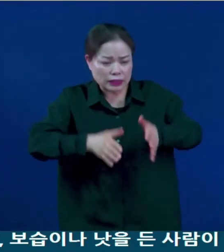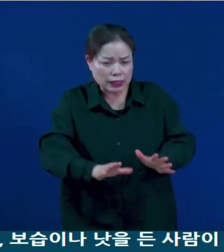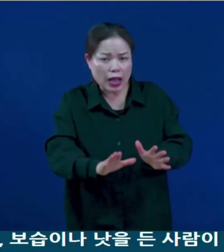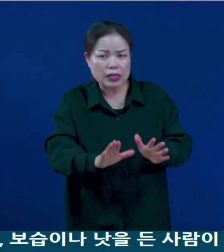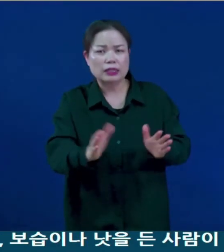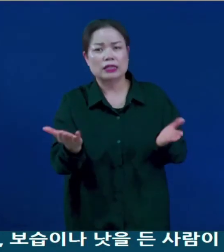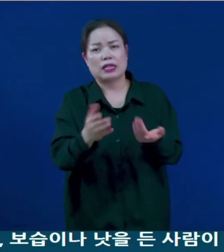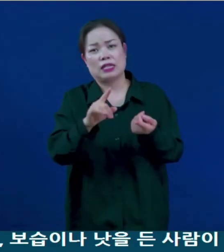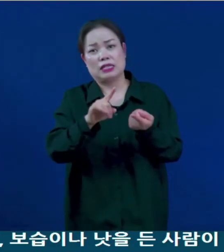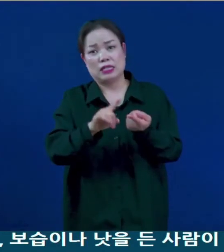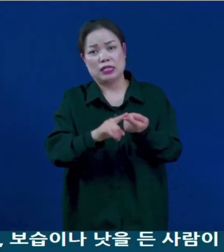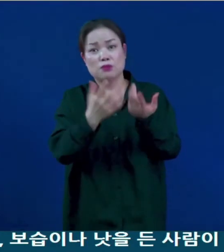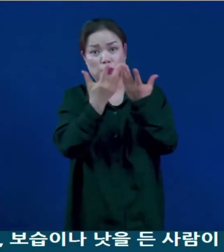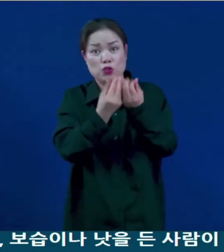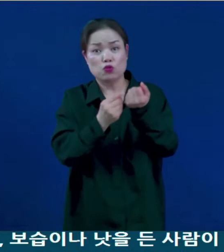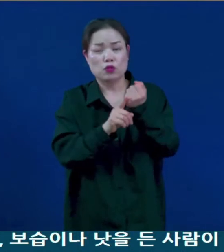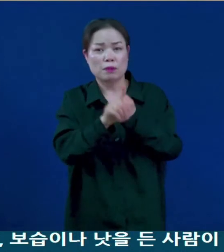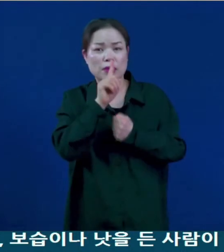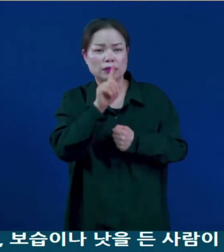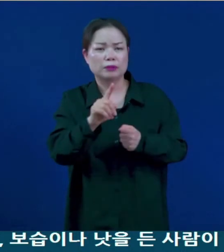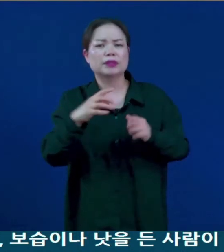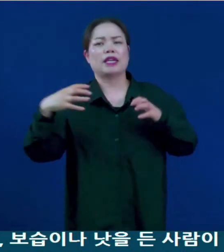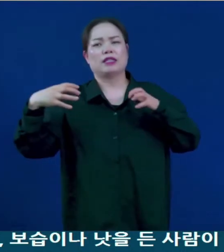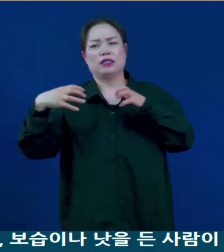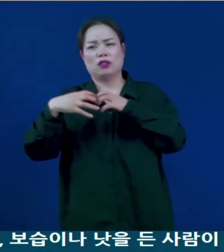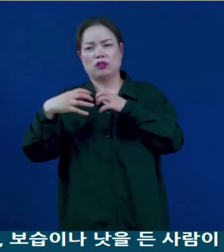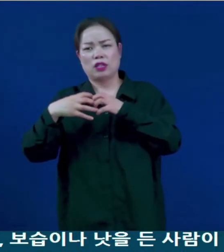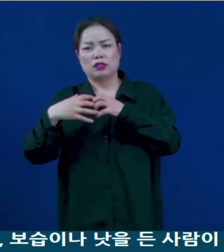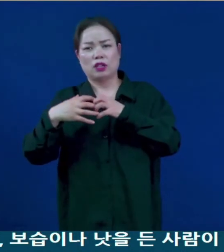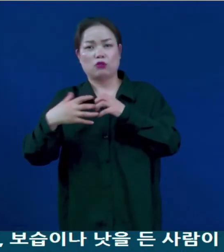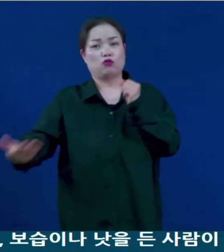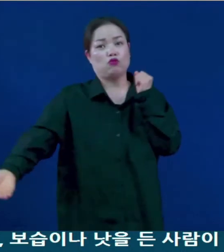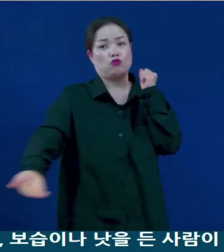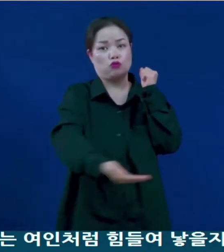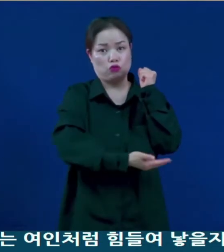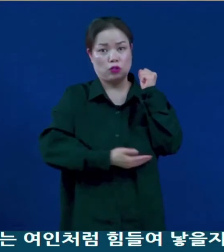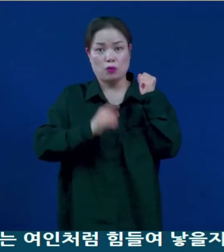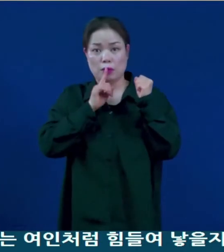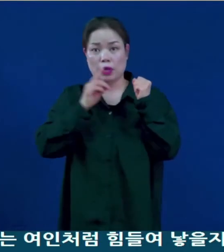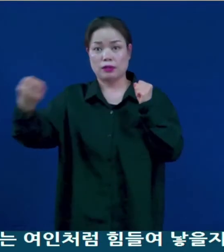일, 이것이 전쟁이고 추수라는 것입니다.